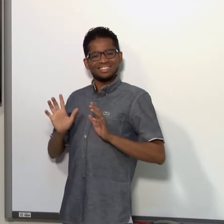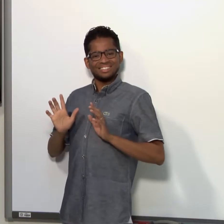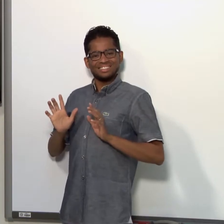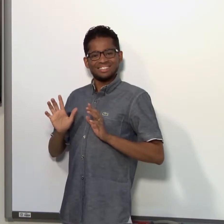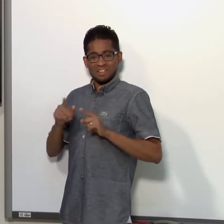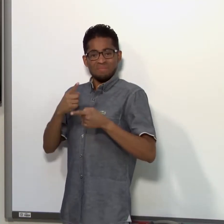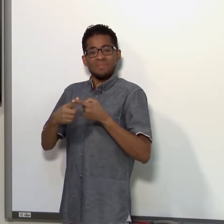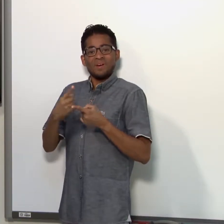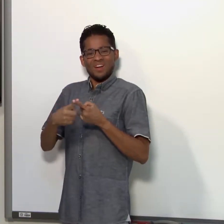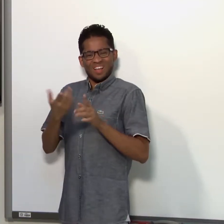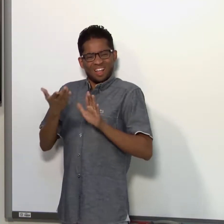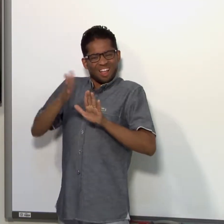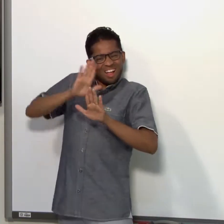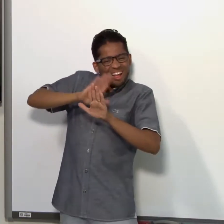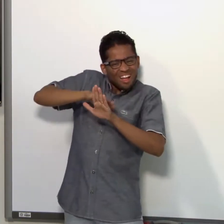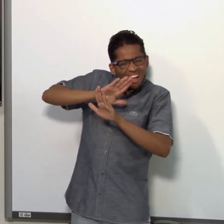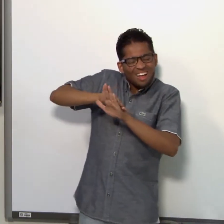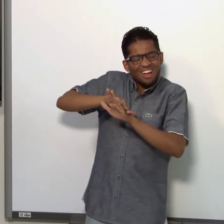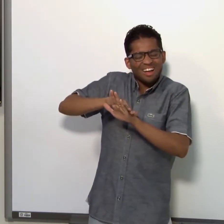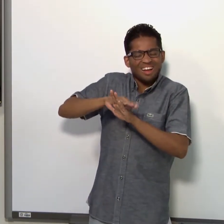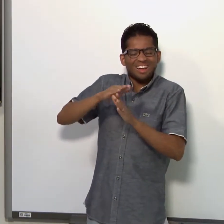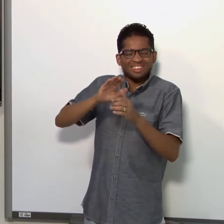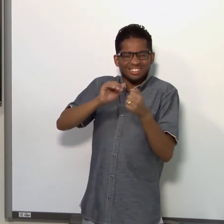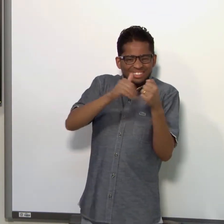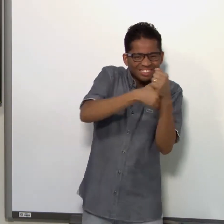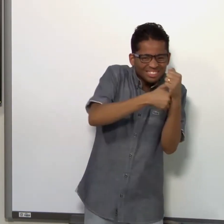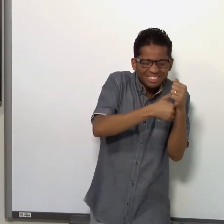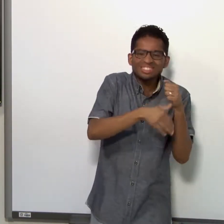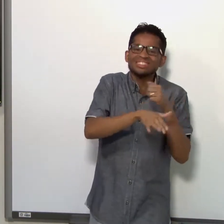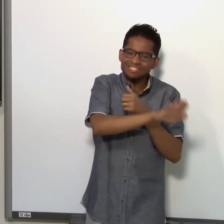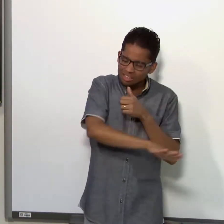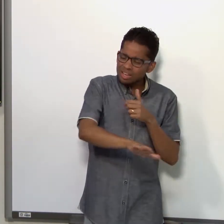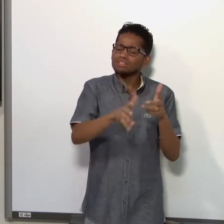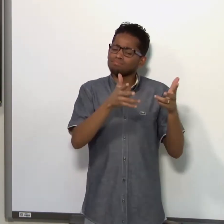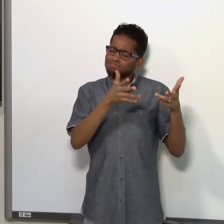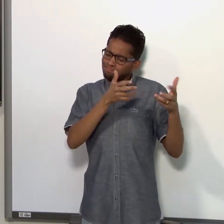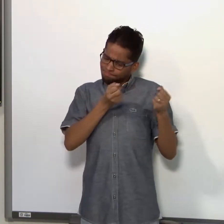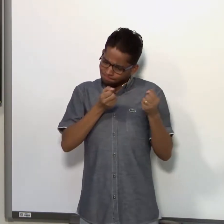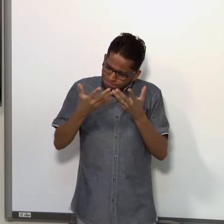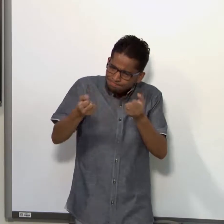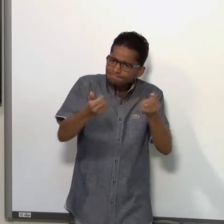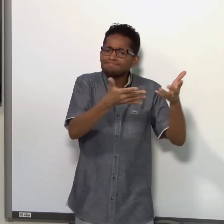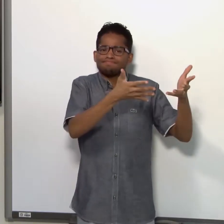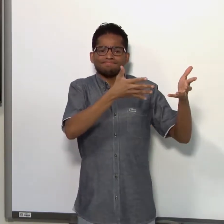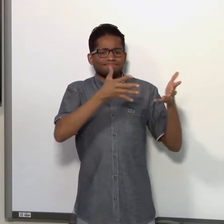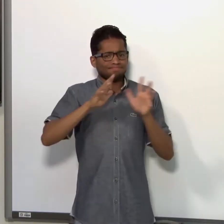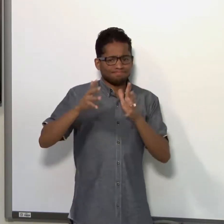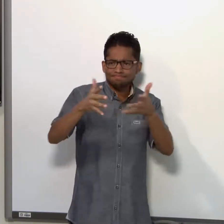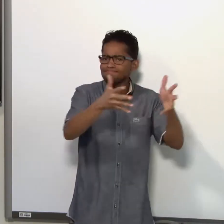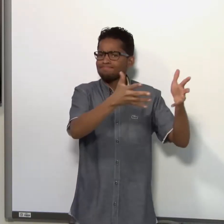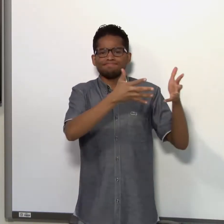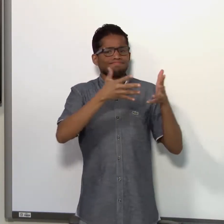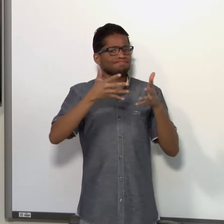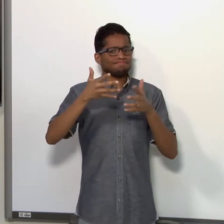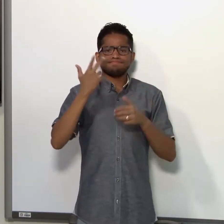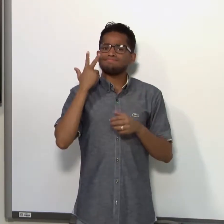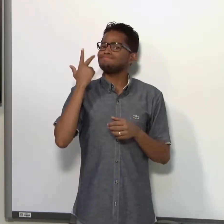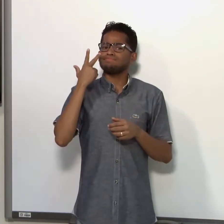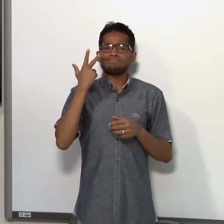para trás, amarradas. Vejam, aqui está vinculado a SL, a língua de sinais americana.